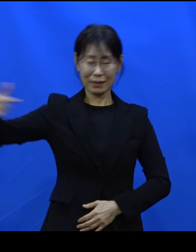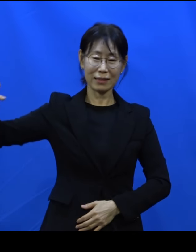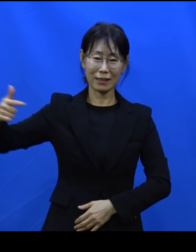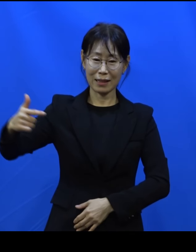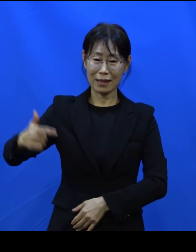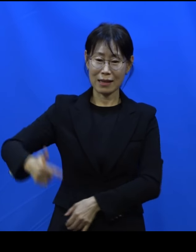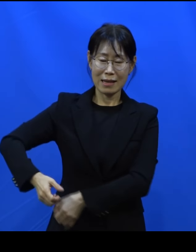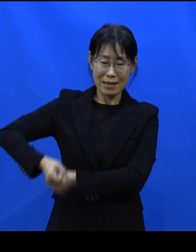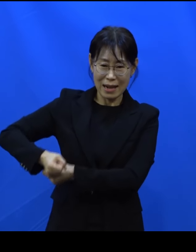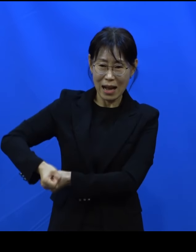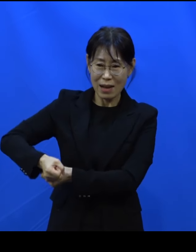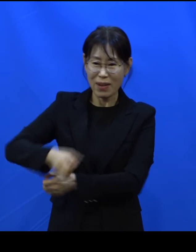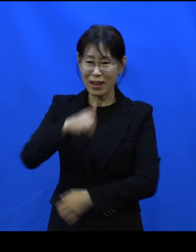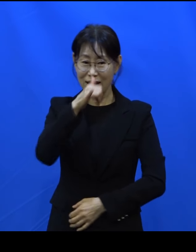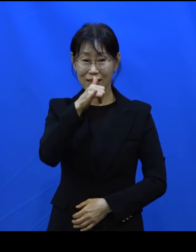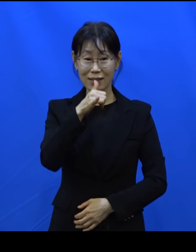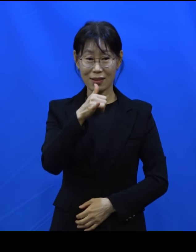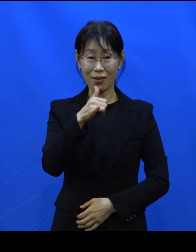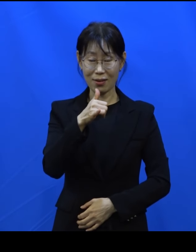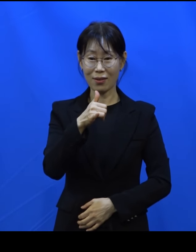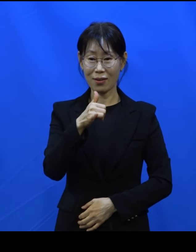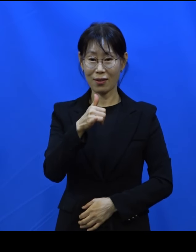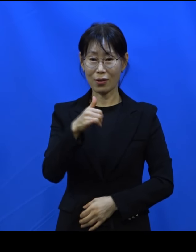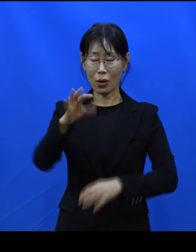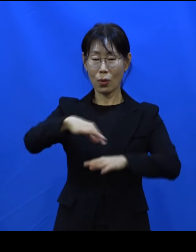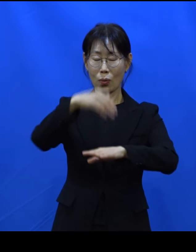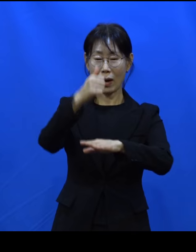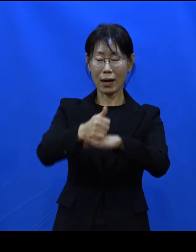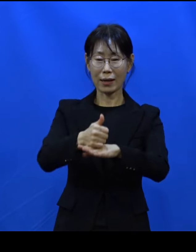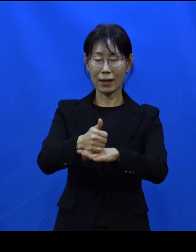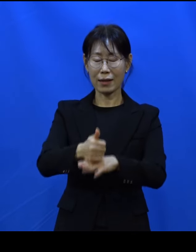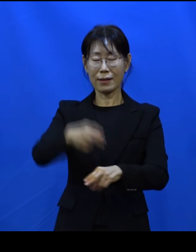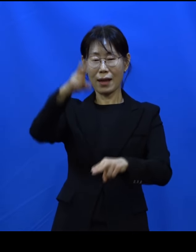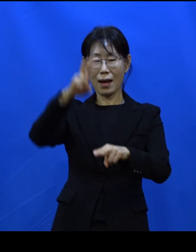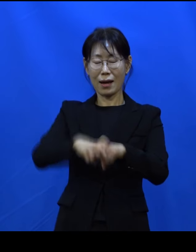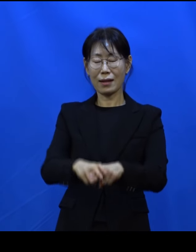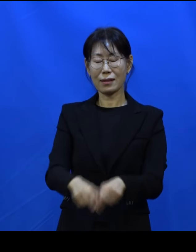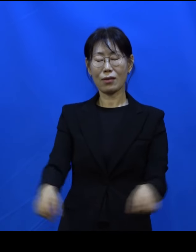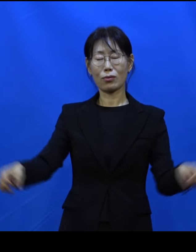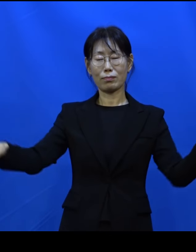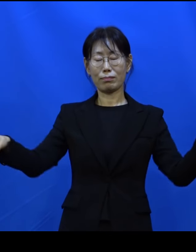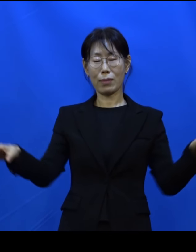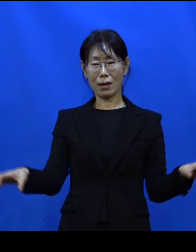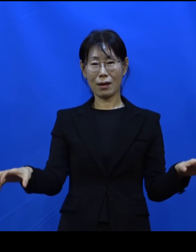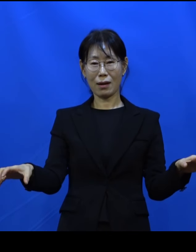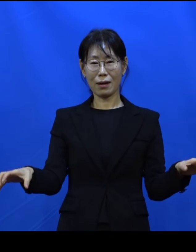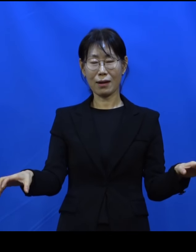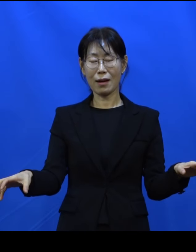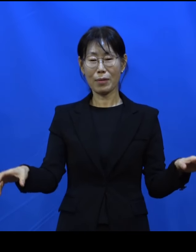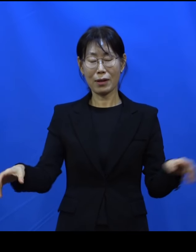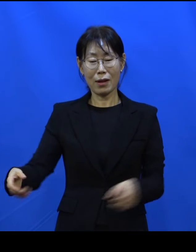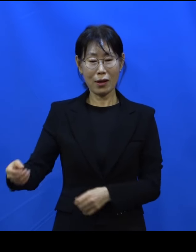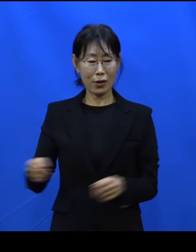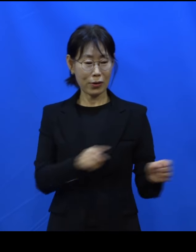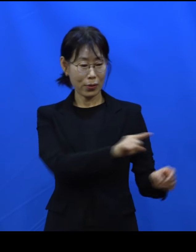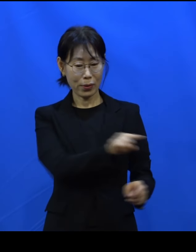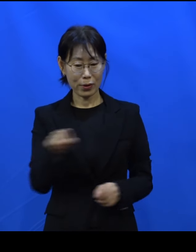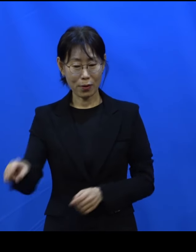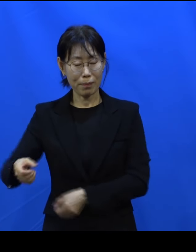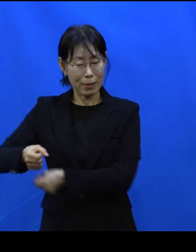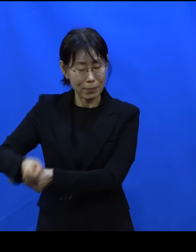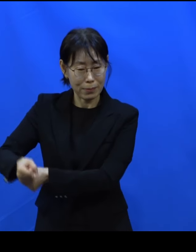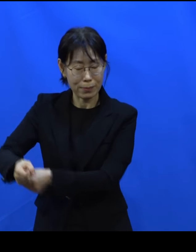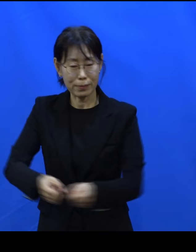왕이 거의 들어 기대고 있을 만큼 그죠? 이렇게 신랑 신부가 같이 있고 또